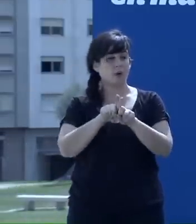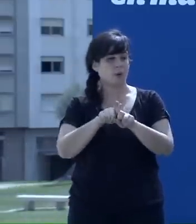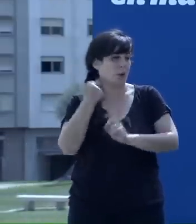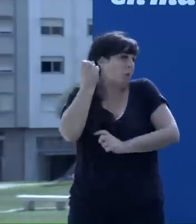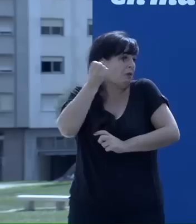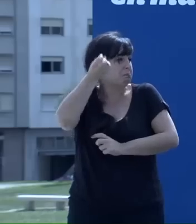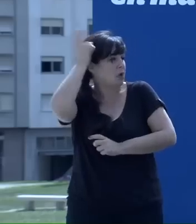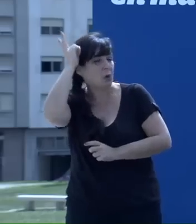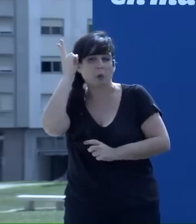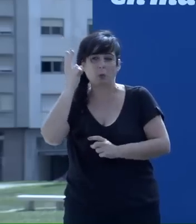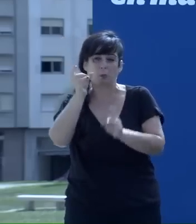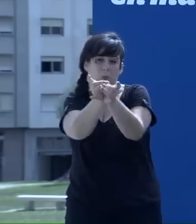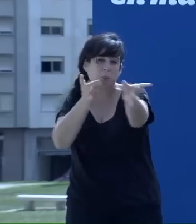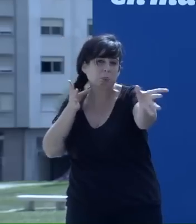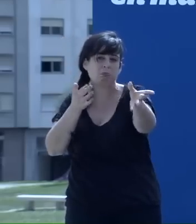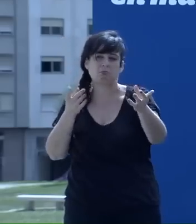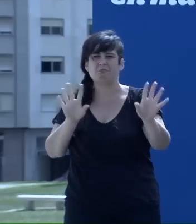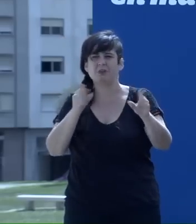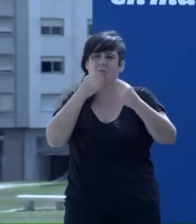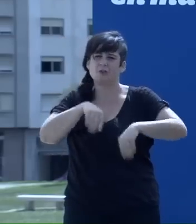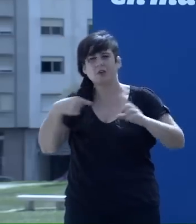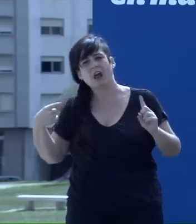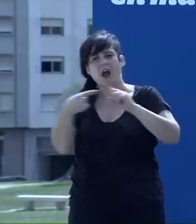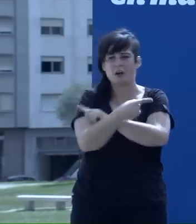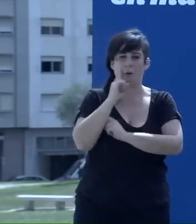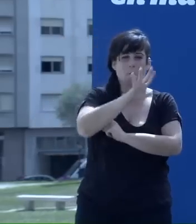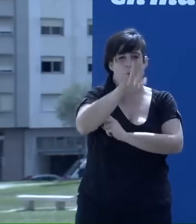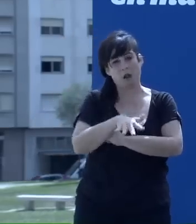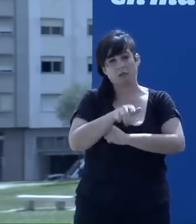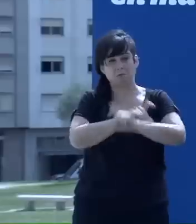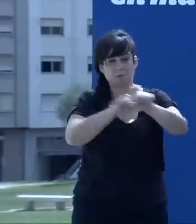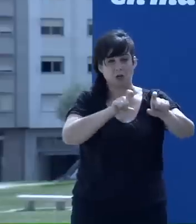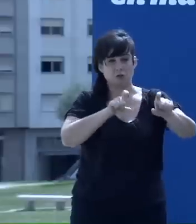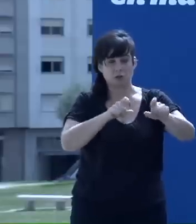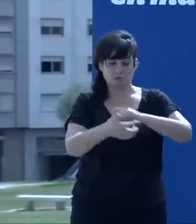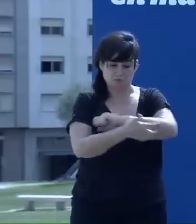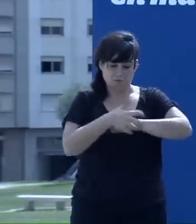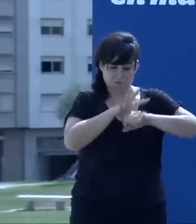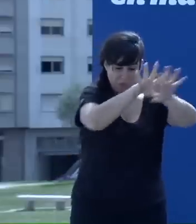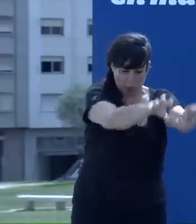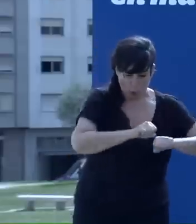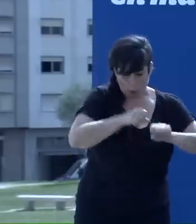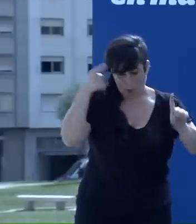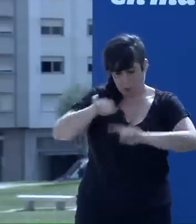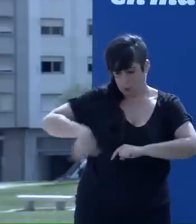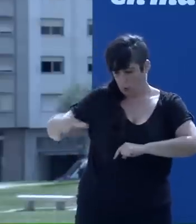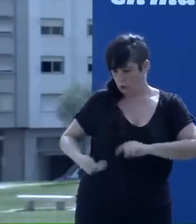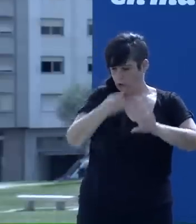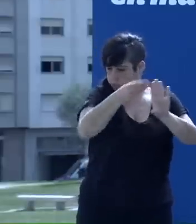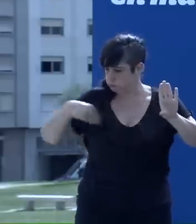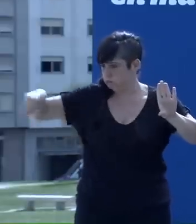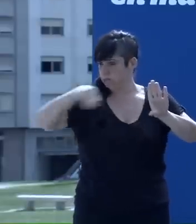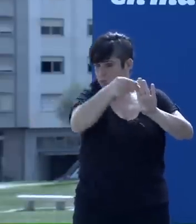ao revés, non? Parece que temos que sacarlle os pobres para darlle os ricos. Entón, o 1% máis rico,